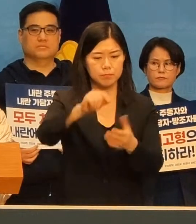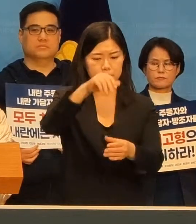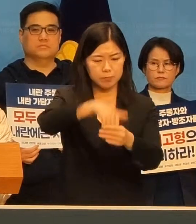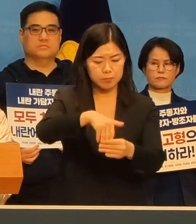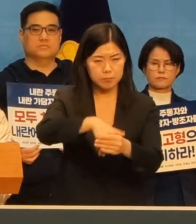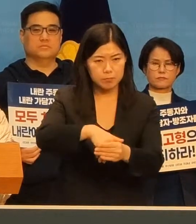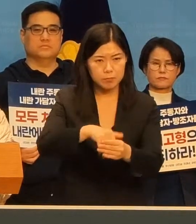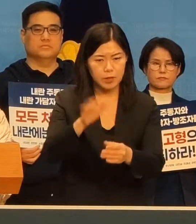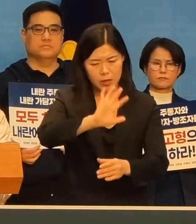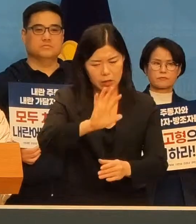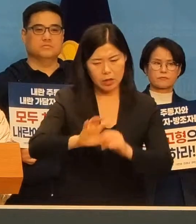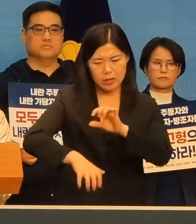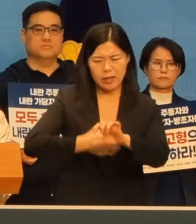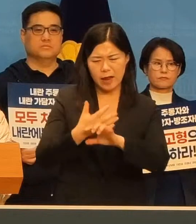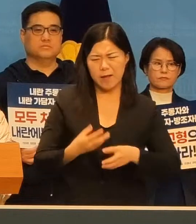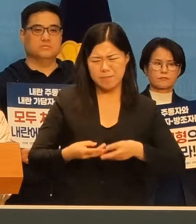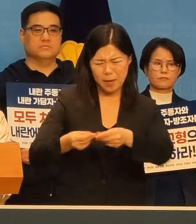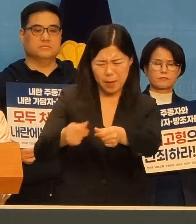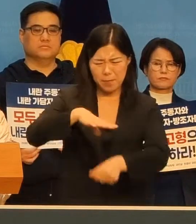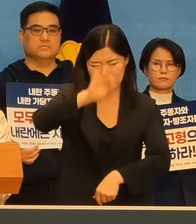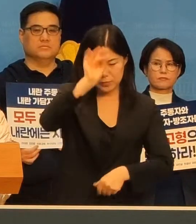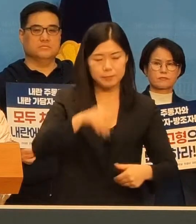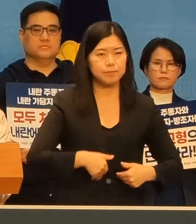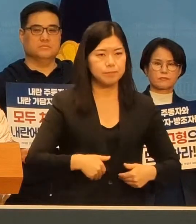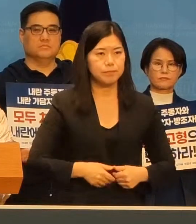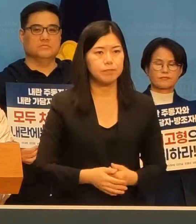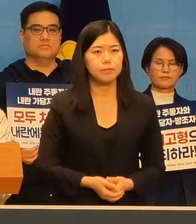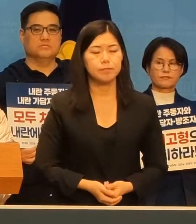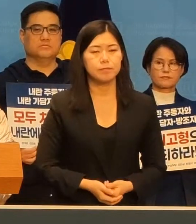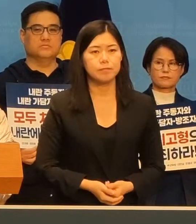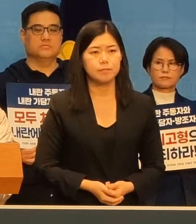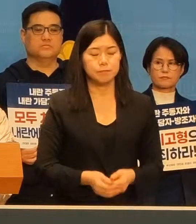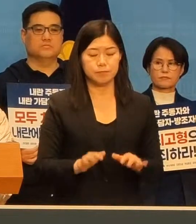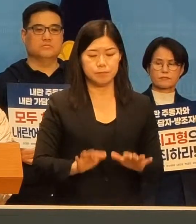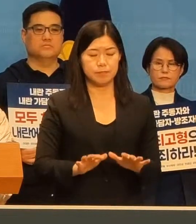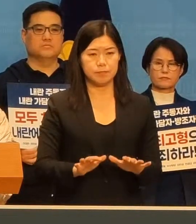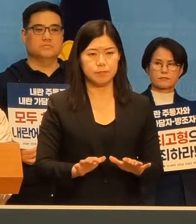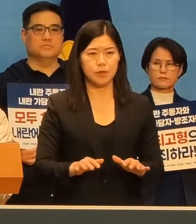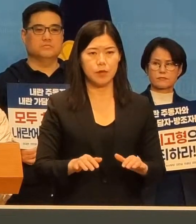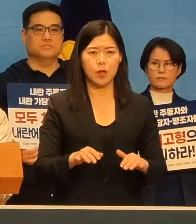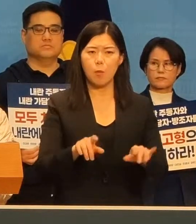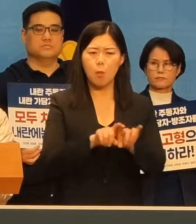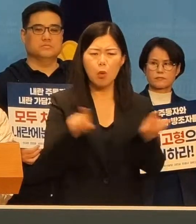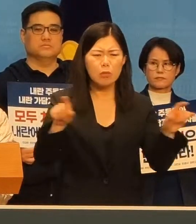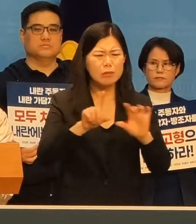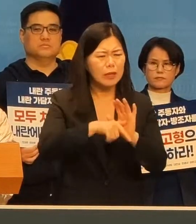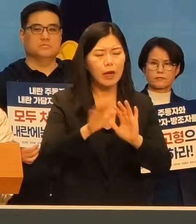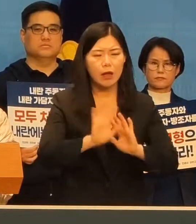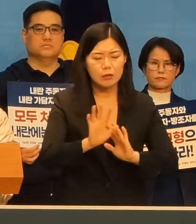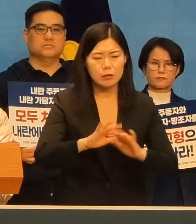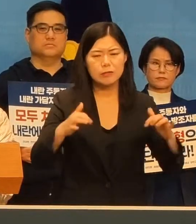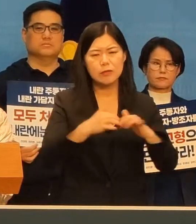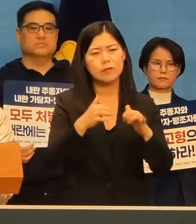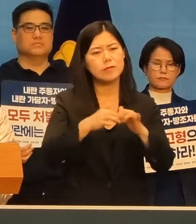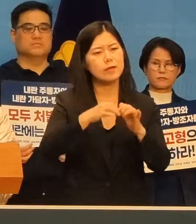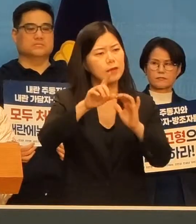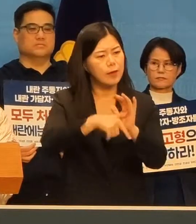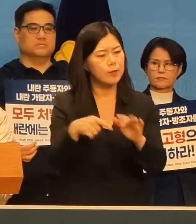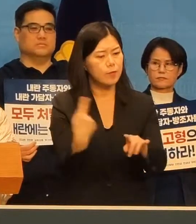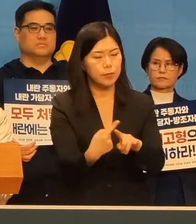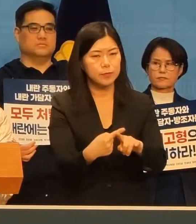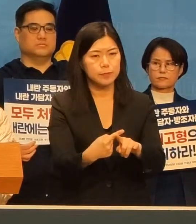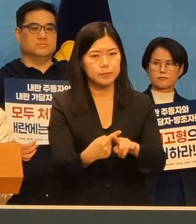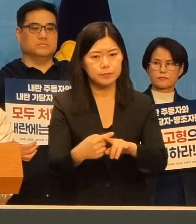지방선거보다 내란 종식이 먼저입니다. 지금은 평시가 아닌 전시입니다.